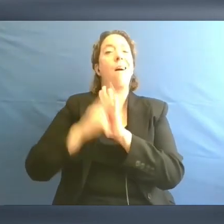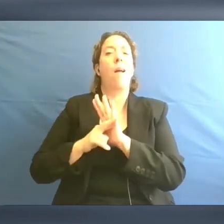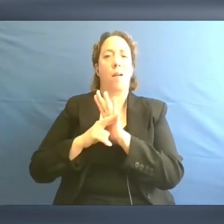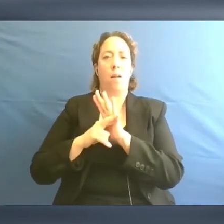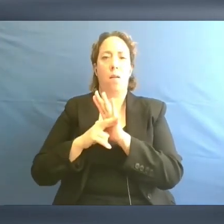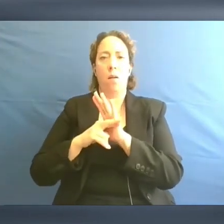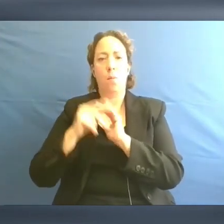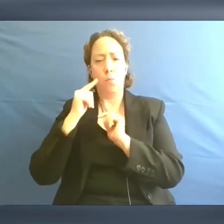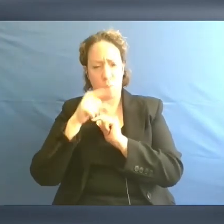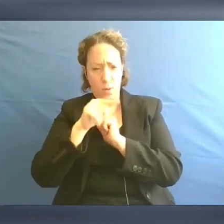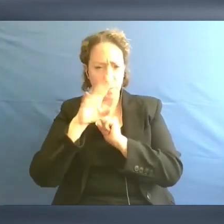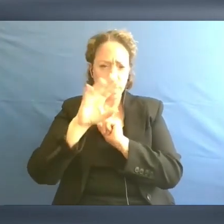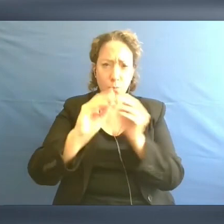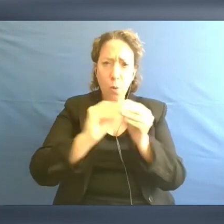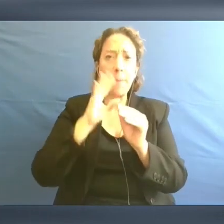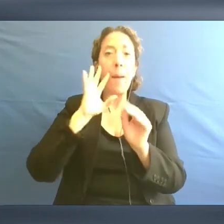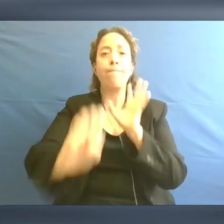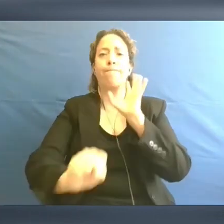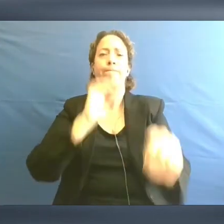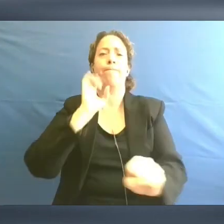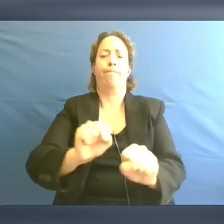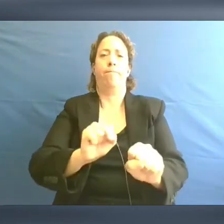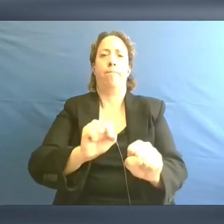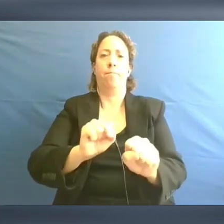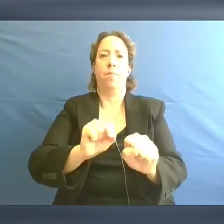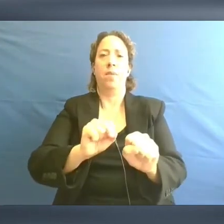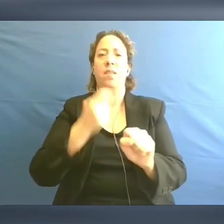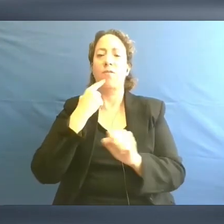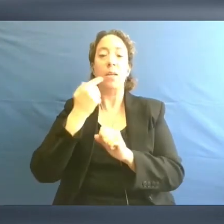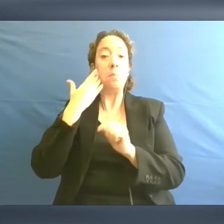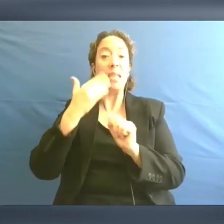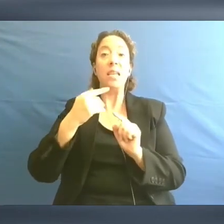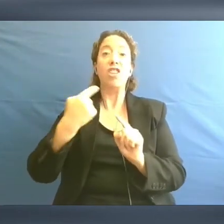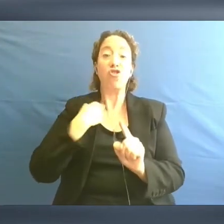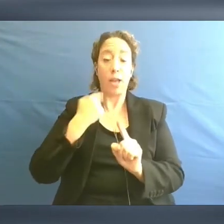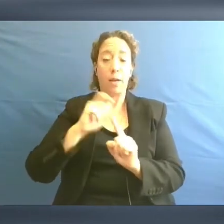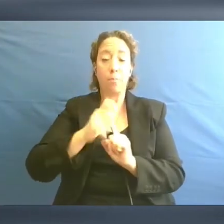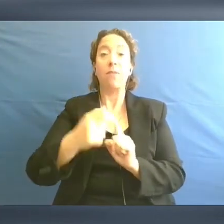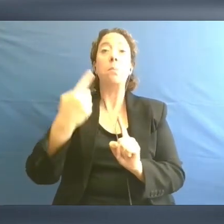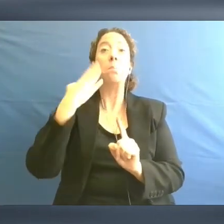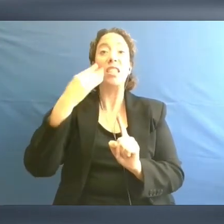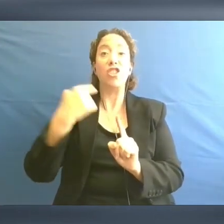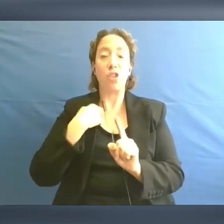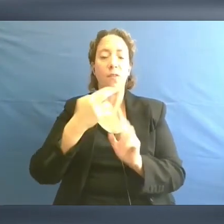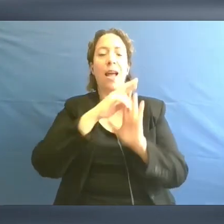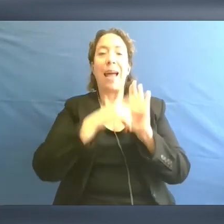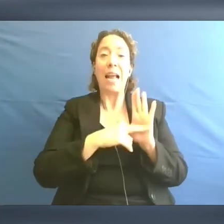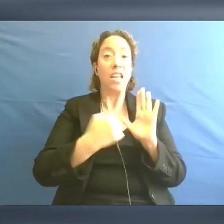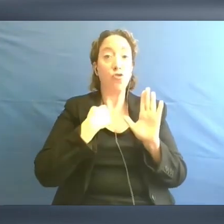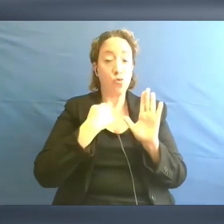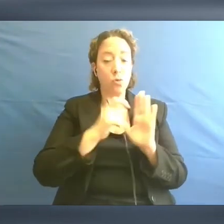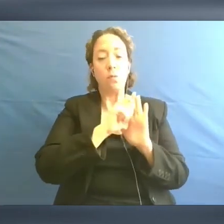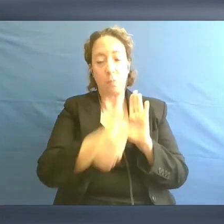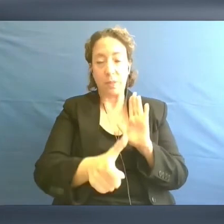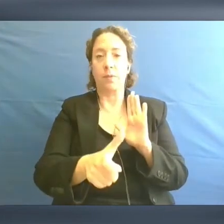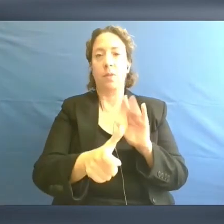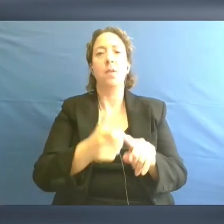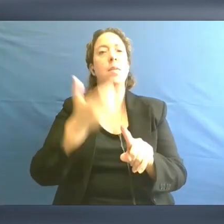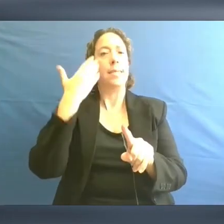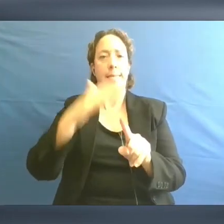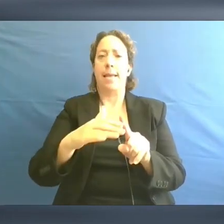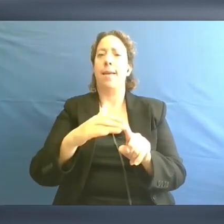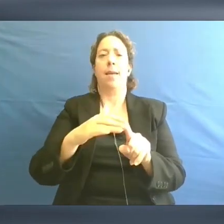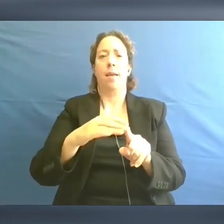les problèmes. Donc elles sont basées sur une relation d'échec en cas d'échec, c'est-à-dire que si la règle échoue, on est sûr et certain que le critère de